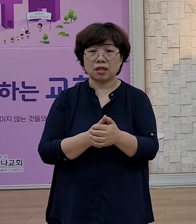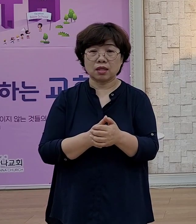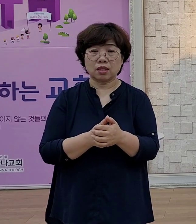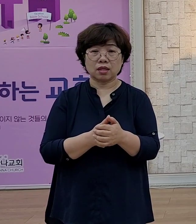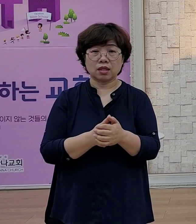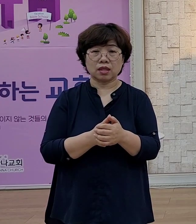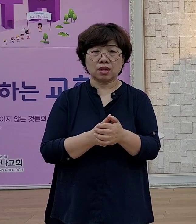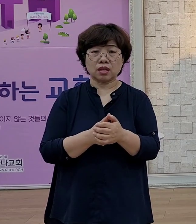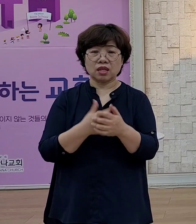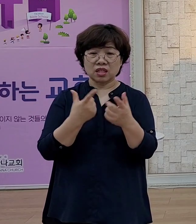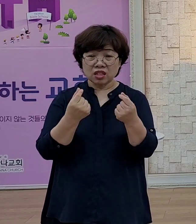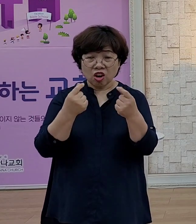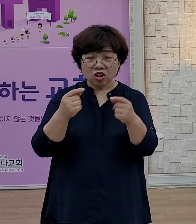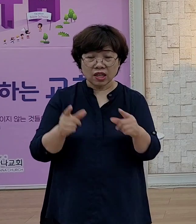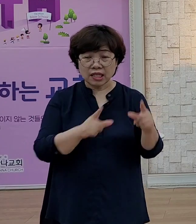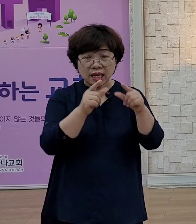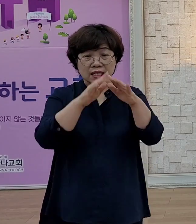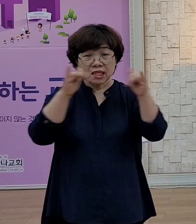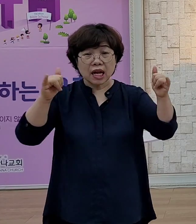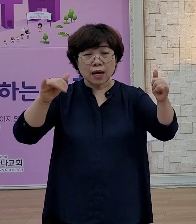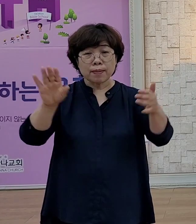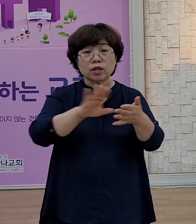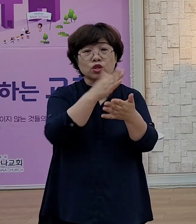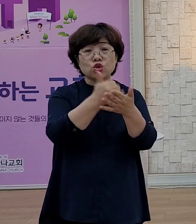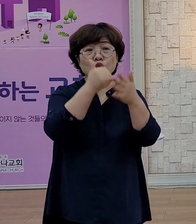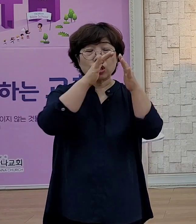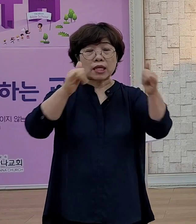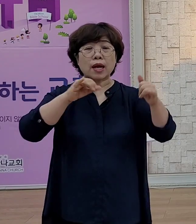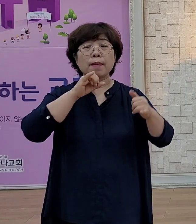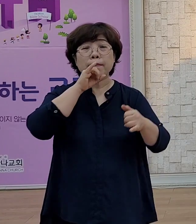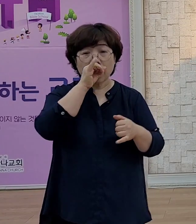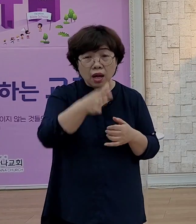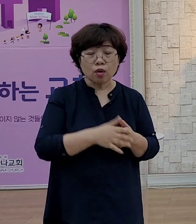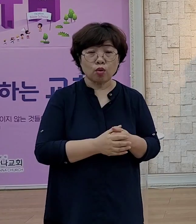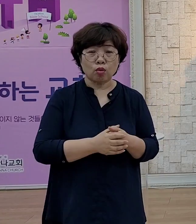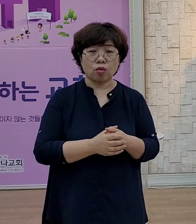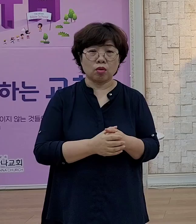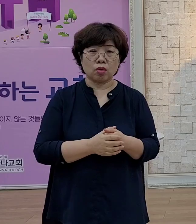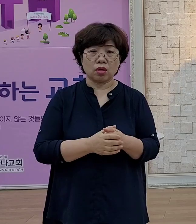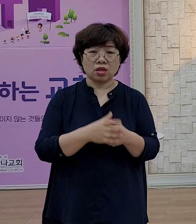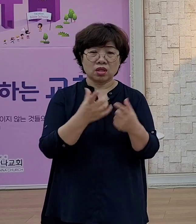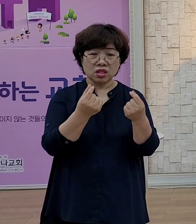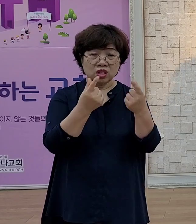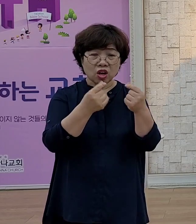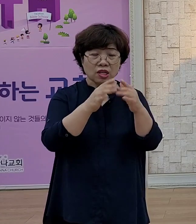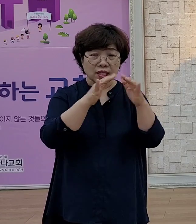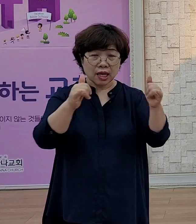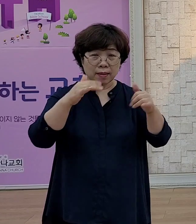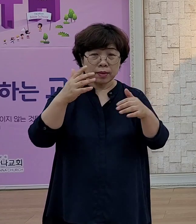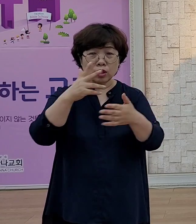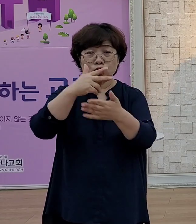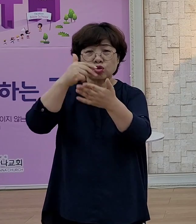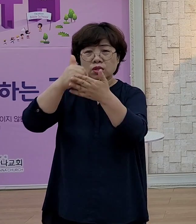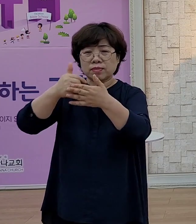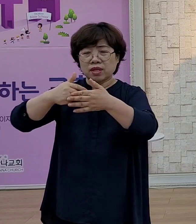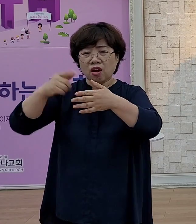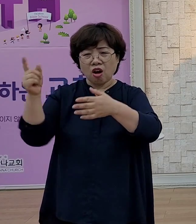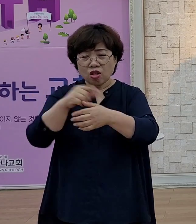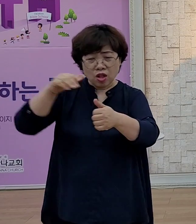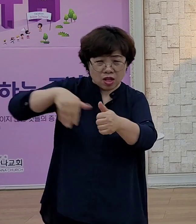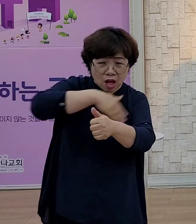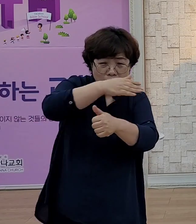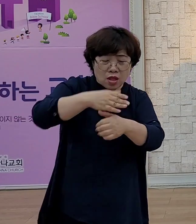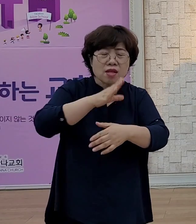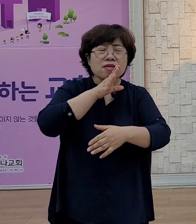그리스도인이라 그러고, 그 그리스도인을 주님이 책임져 주시고, 어떤 순간에도 참 평안과